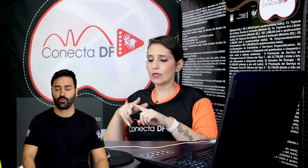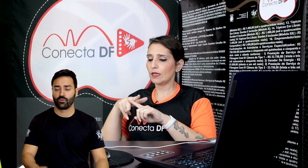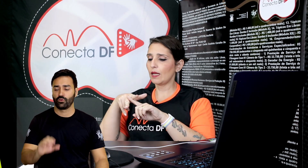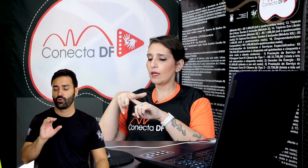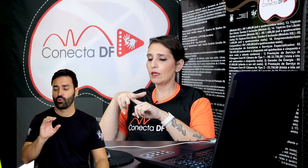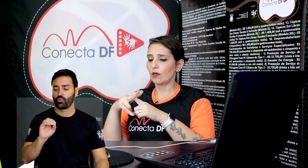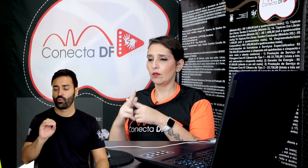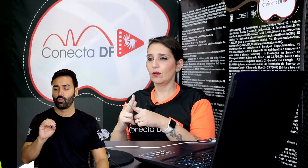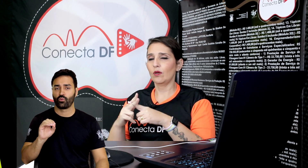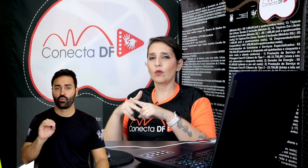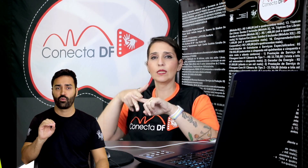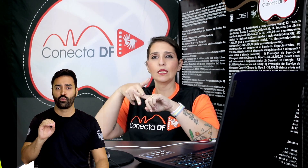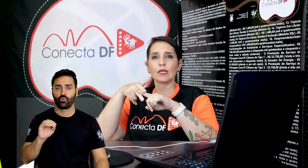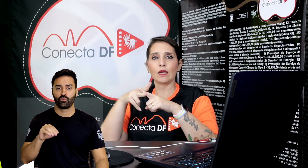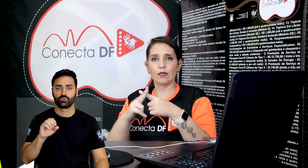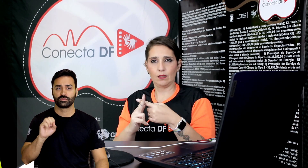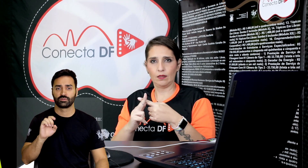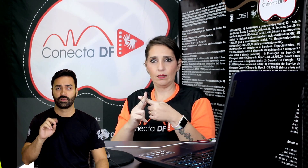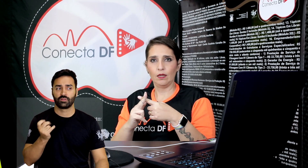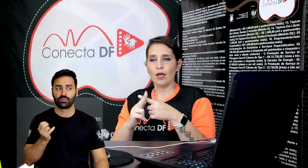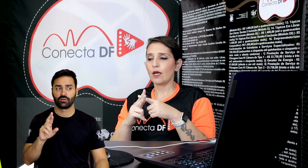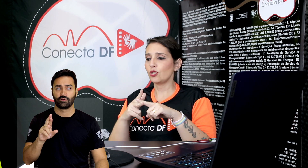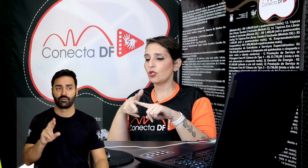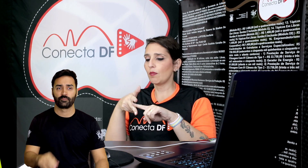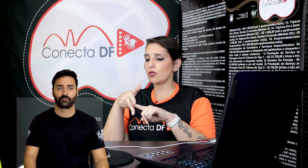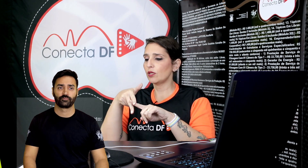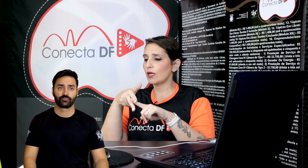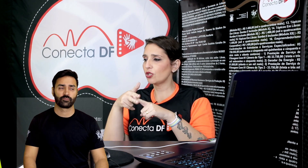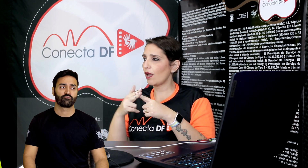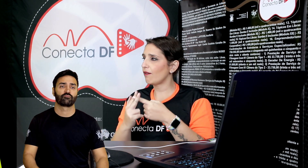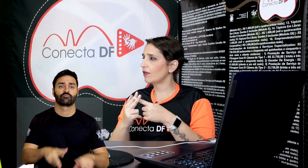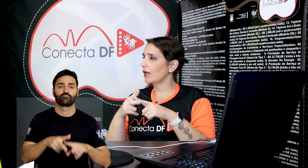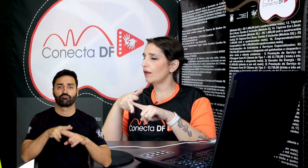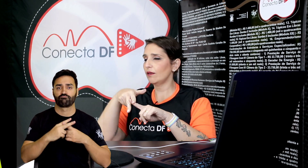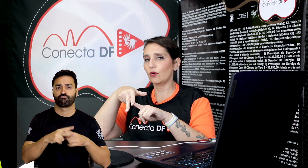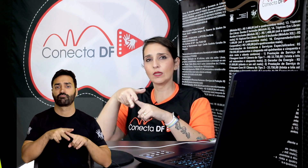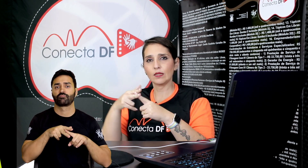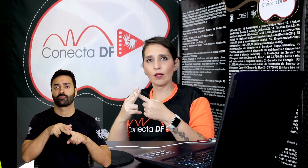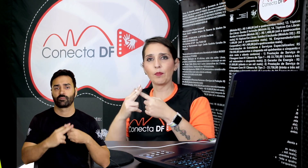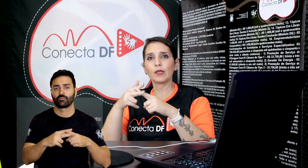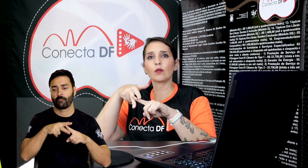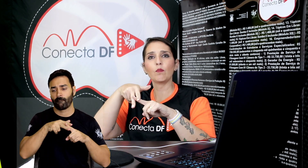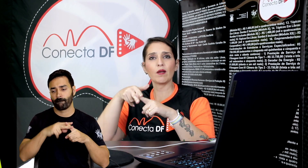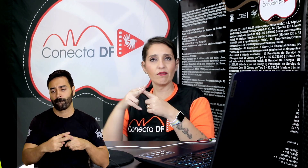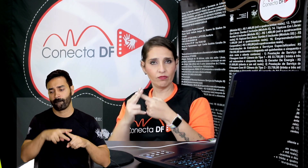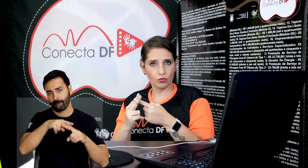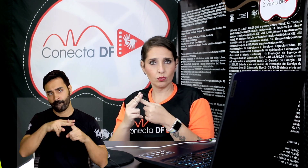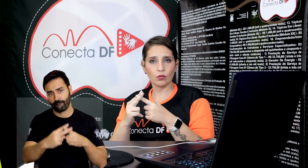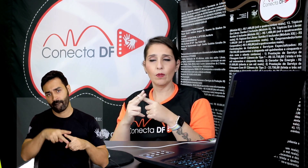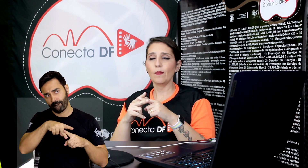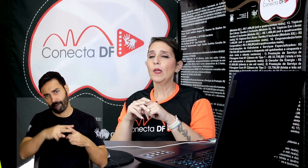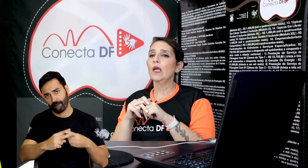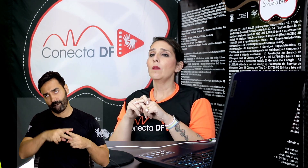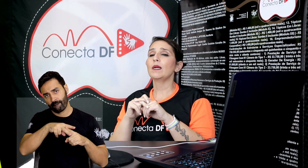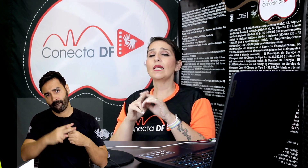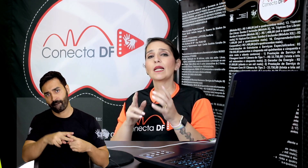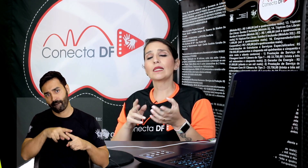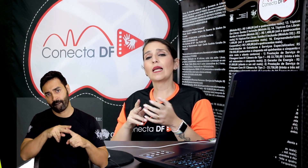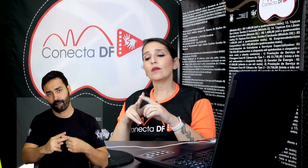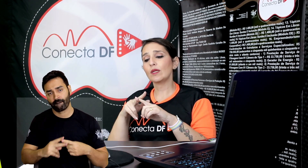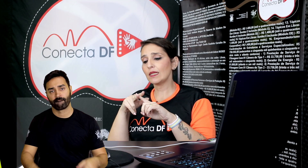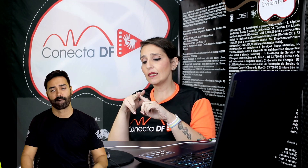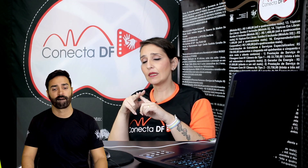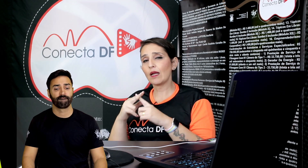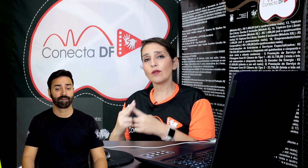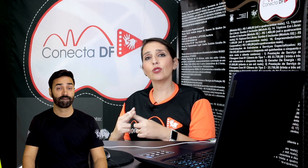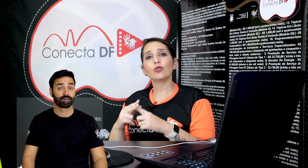Consertar. Consertar aqui, ó. Consertar. A gente imagina a chave, né? Apertando um parafuso. Mas é